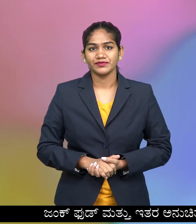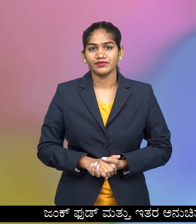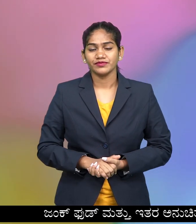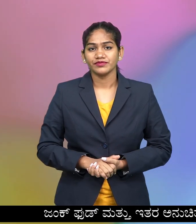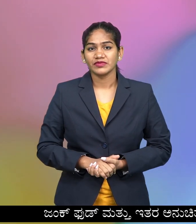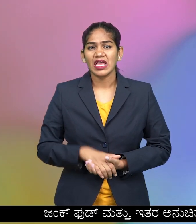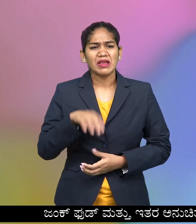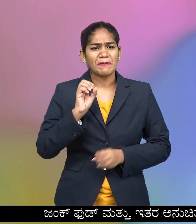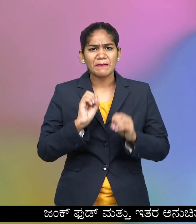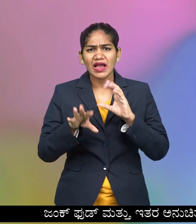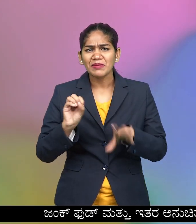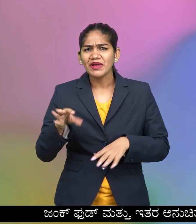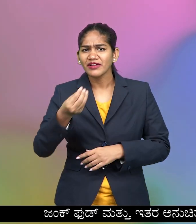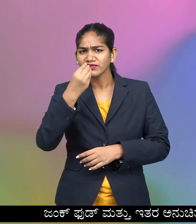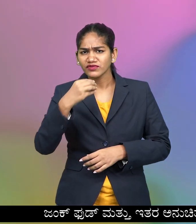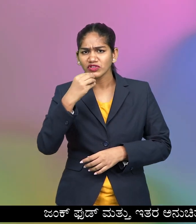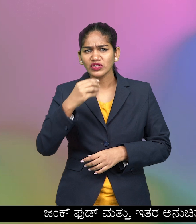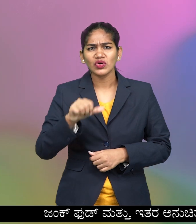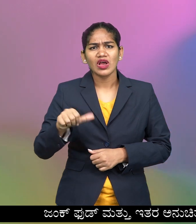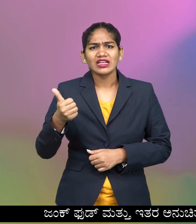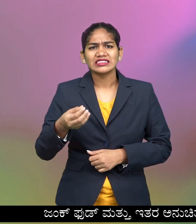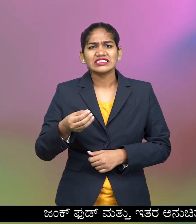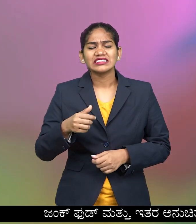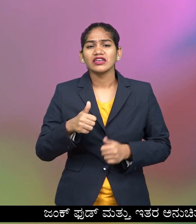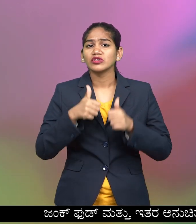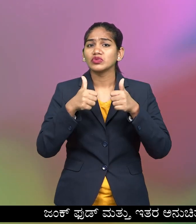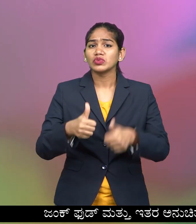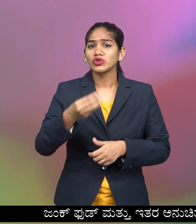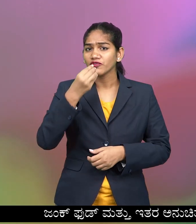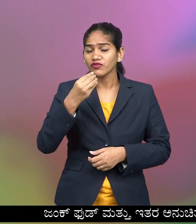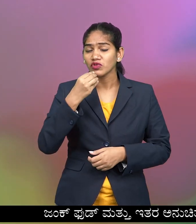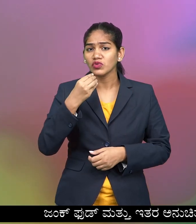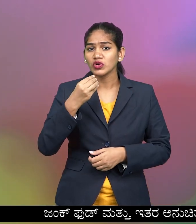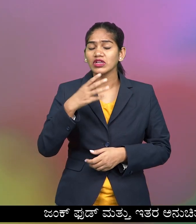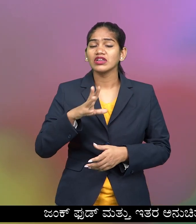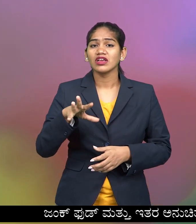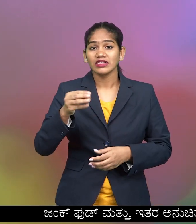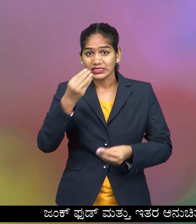ಜಂಕ್ ಫುಡ್ ಮತ್ತು ಇತರ ಅನುಚಿತ ಆಹಾರ ಪದ್ಧತಿಗಳು ಬೊಜ್ಜುಗೆ ಕಾರಣವಾಗುತ್ತದೆ.